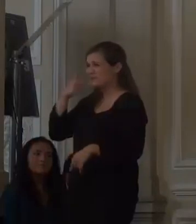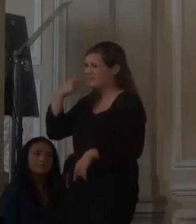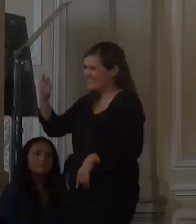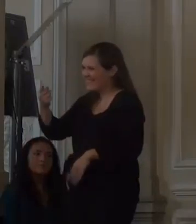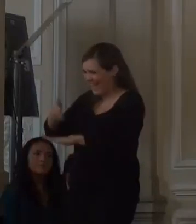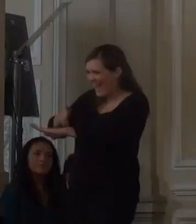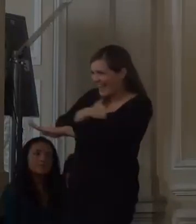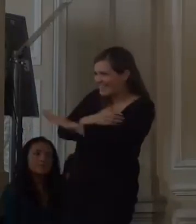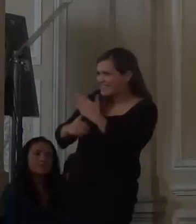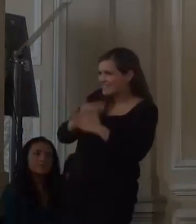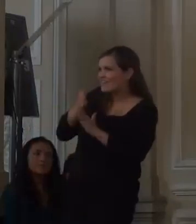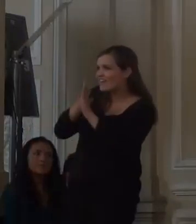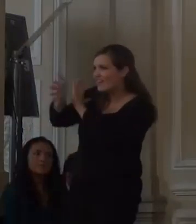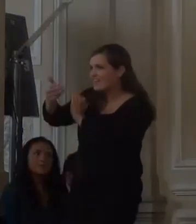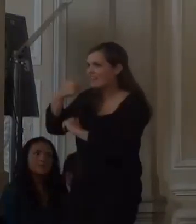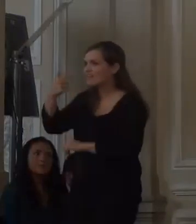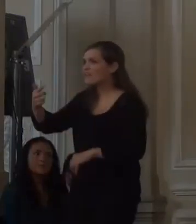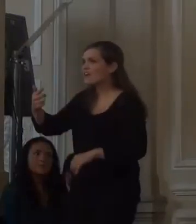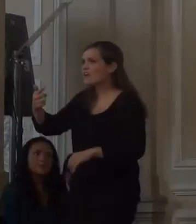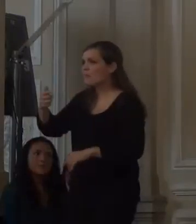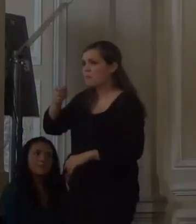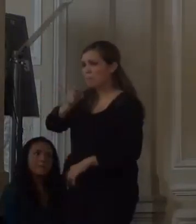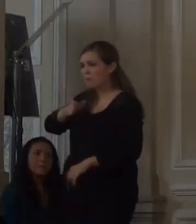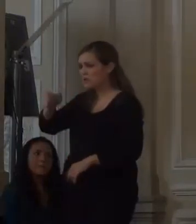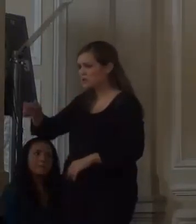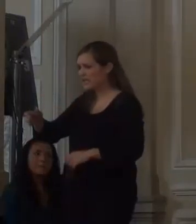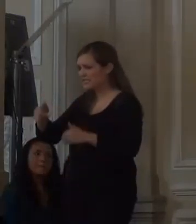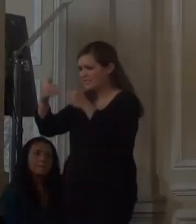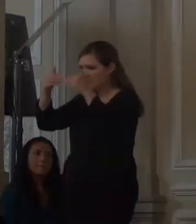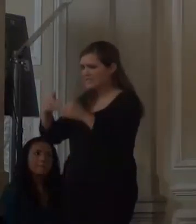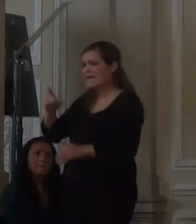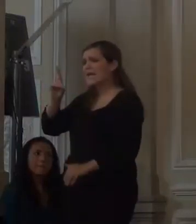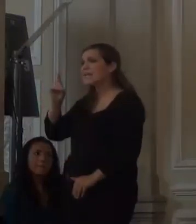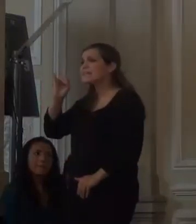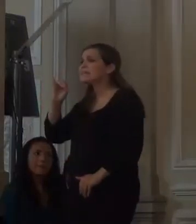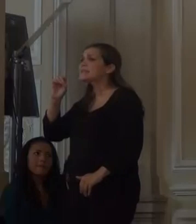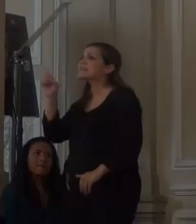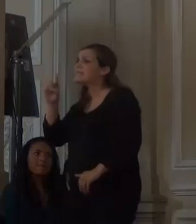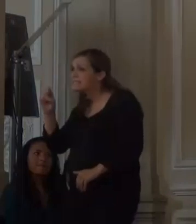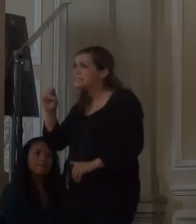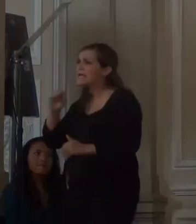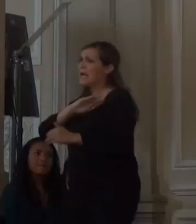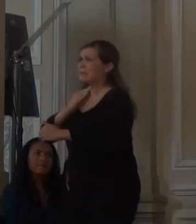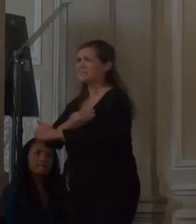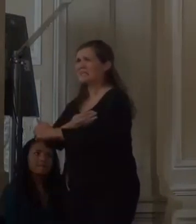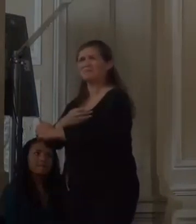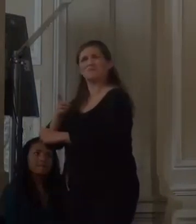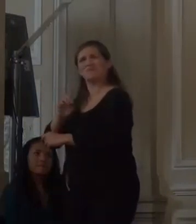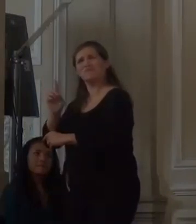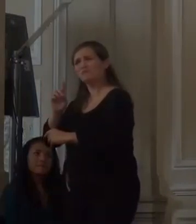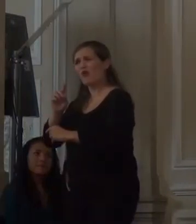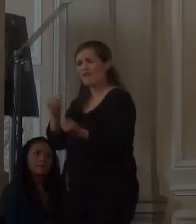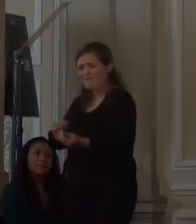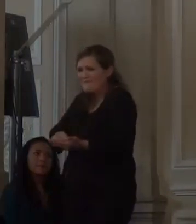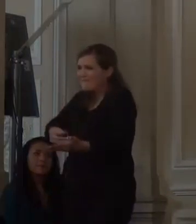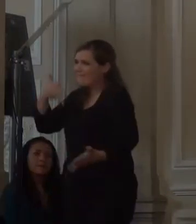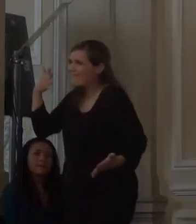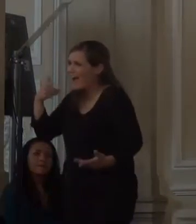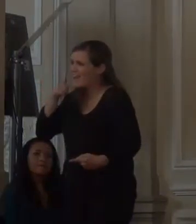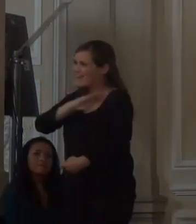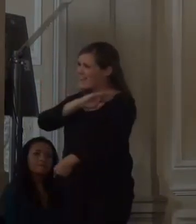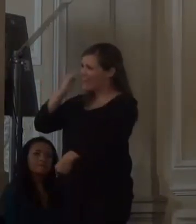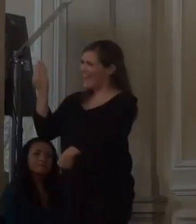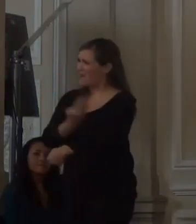comienzo, esas personas son muchas veces las más capaces y las más valiosas, y así